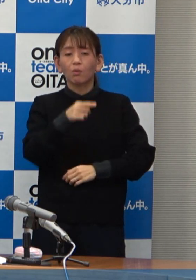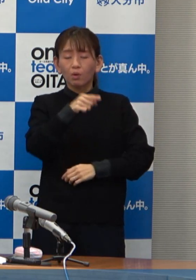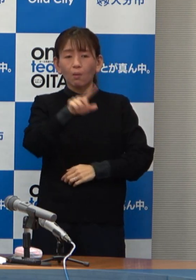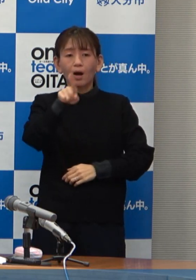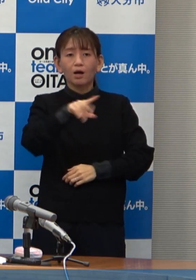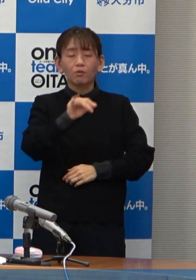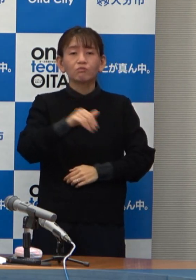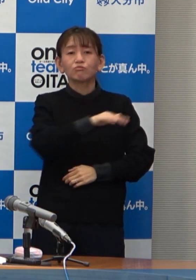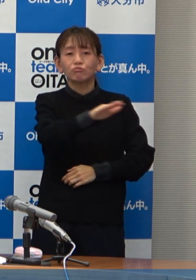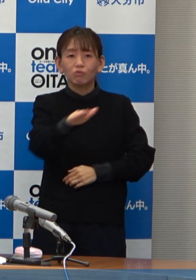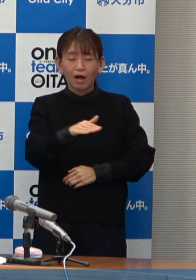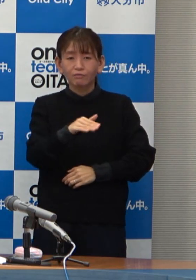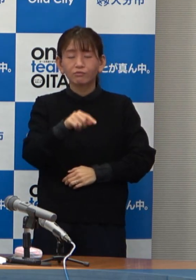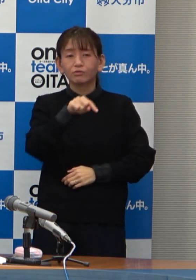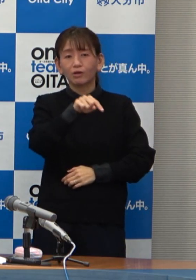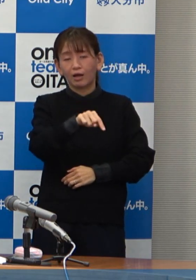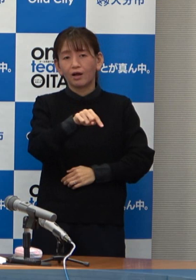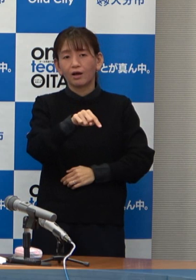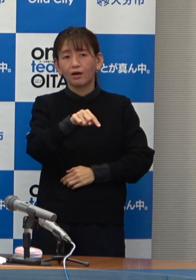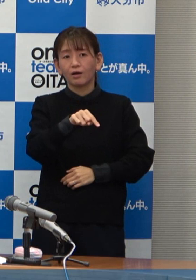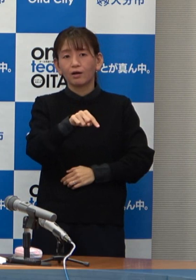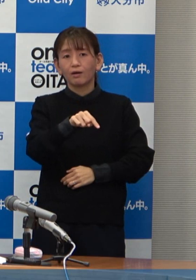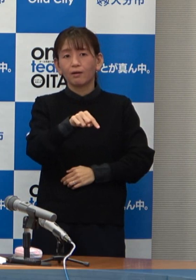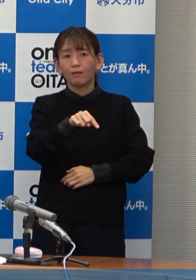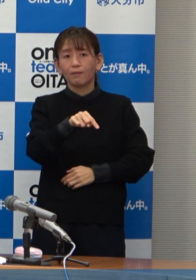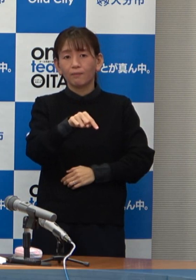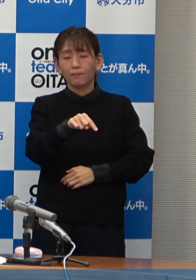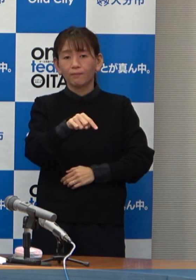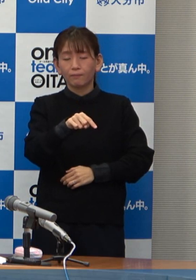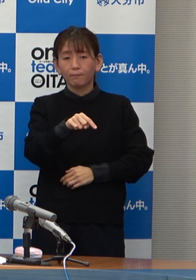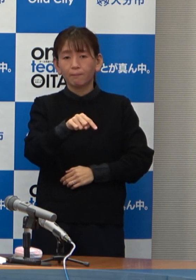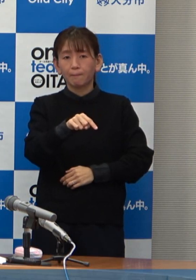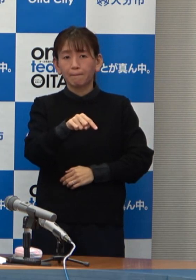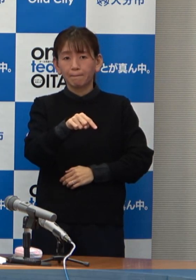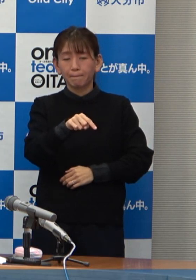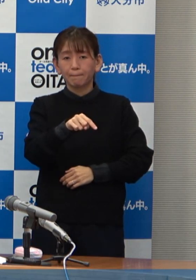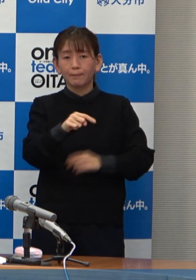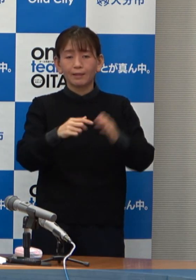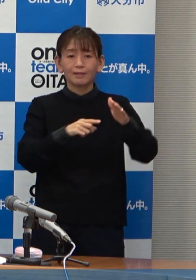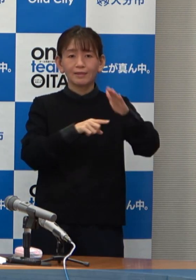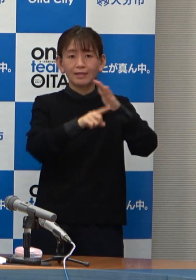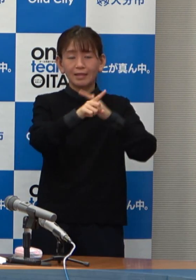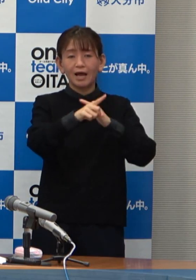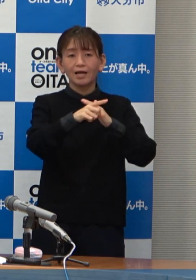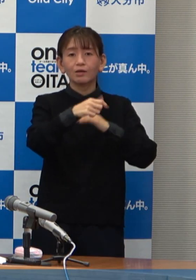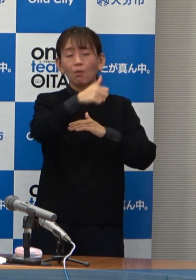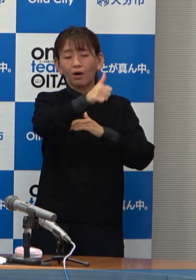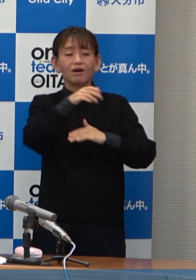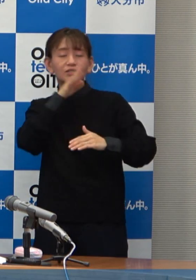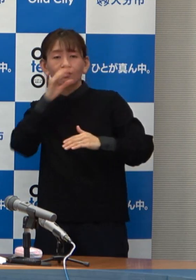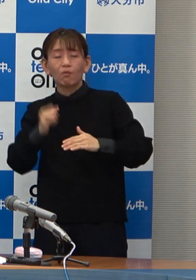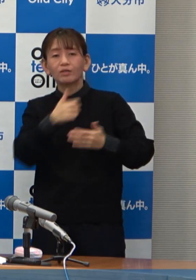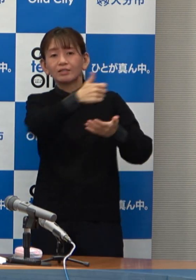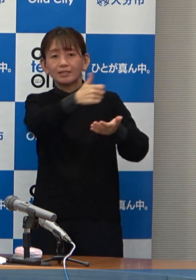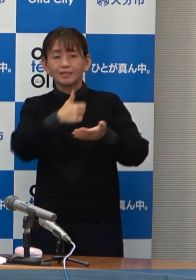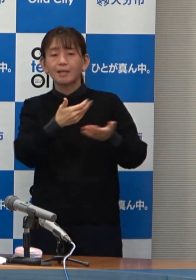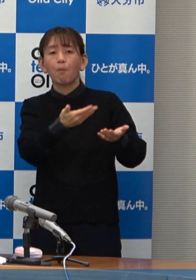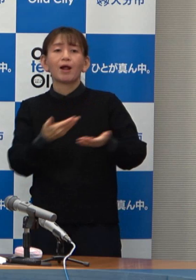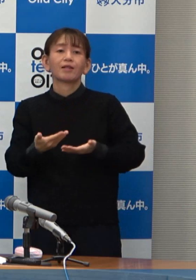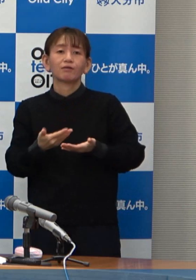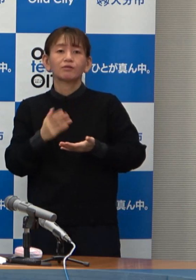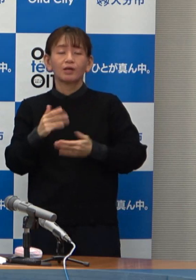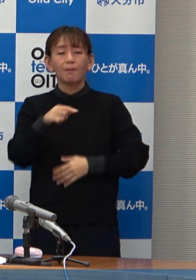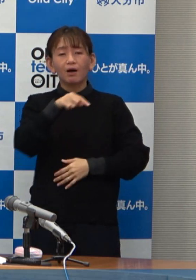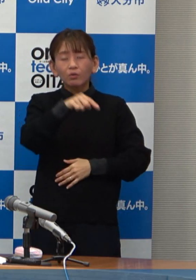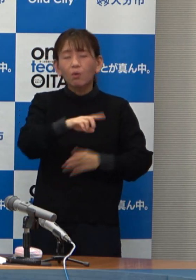え商工え商工会の代表が出ていただいてるんですけどそこはその場で臨機を